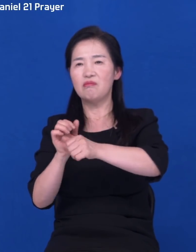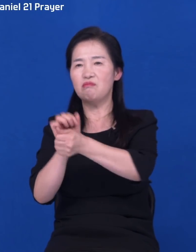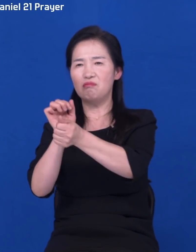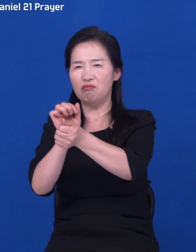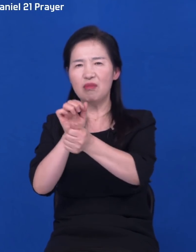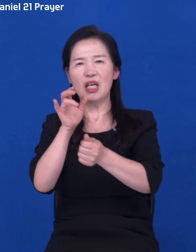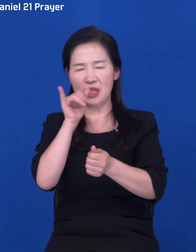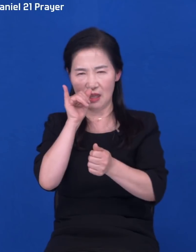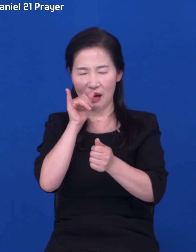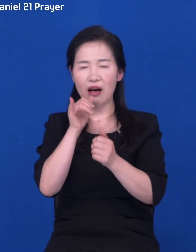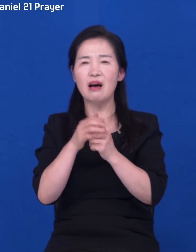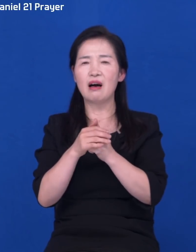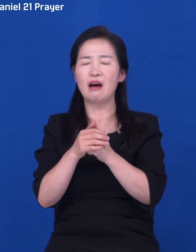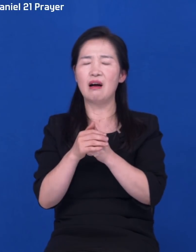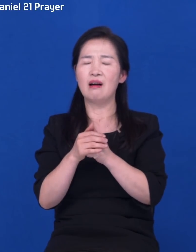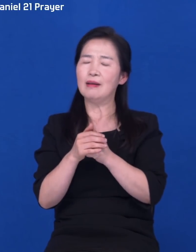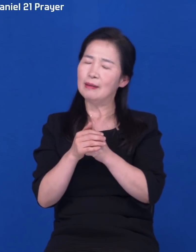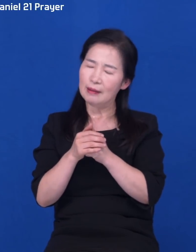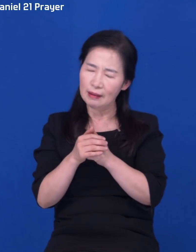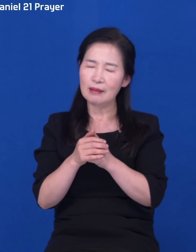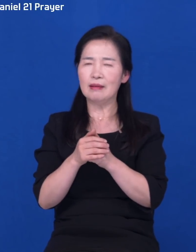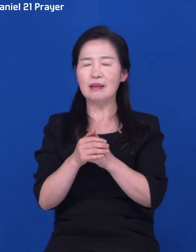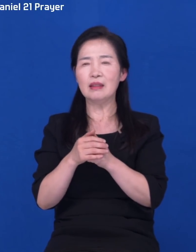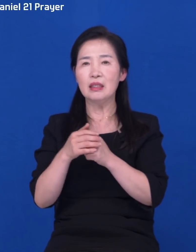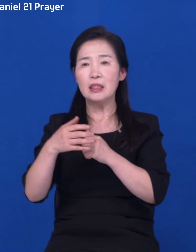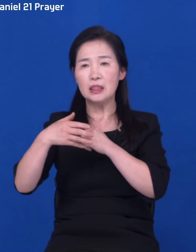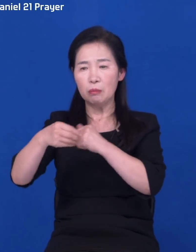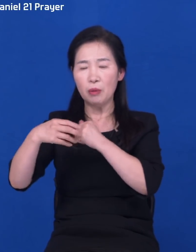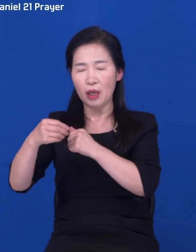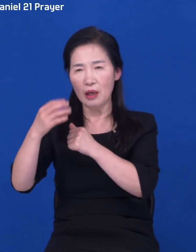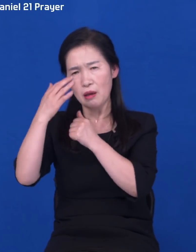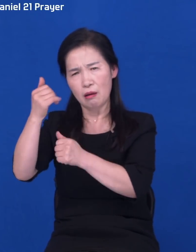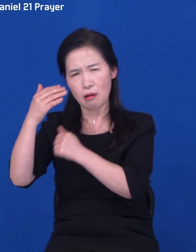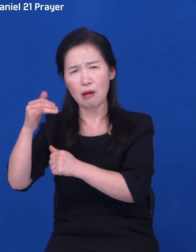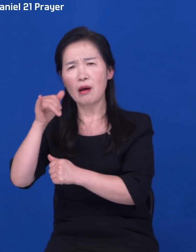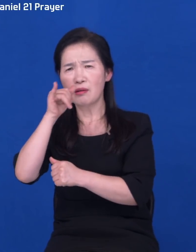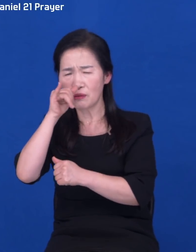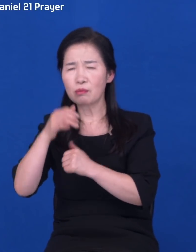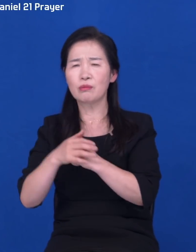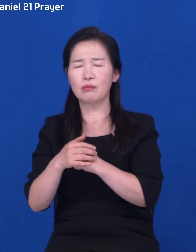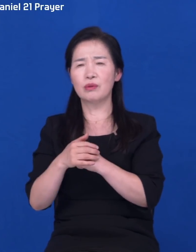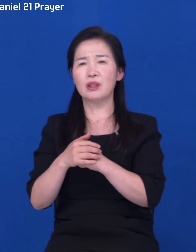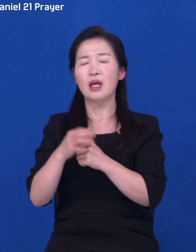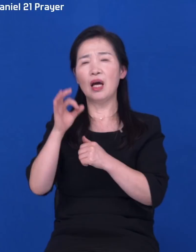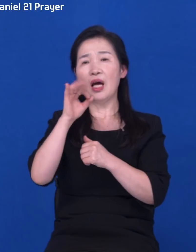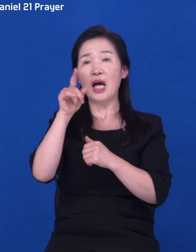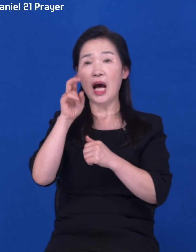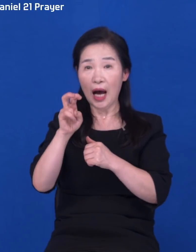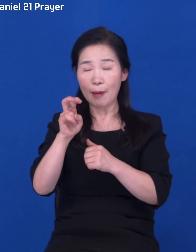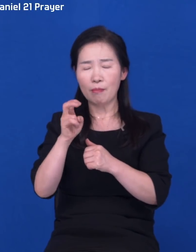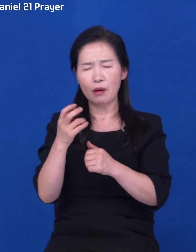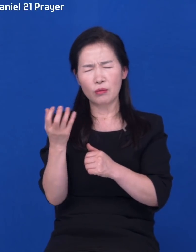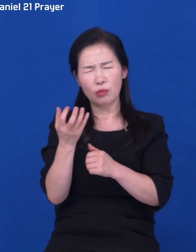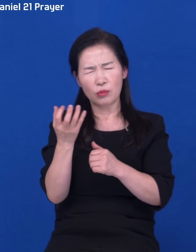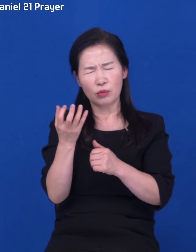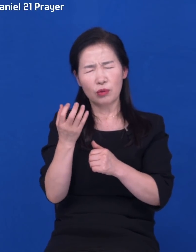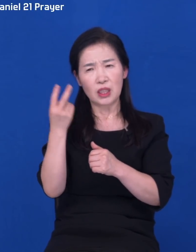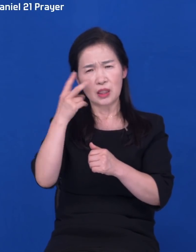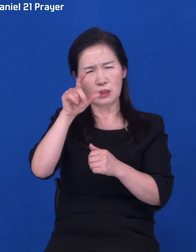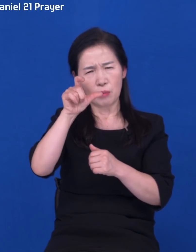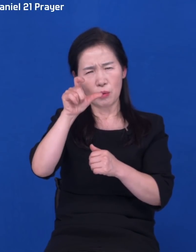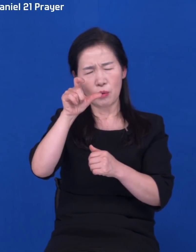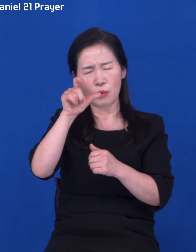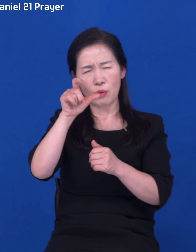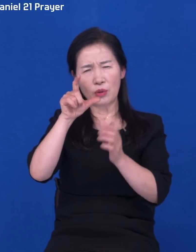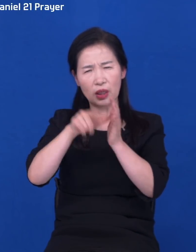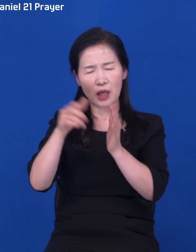때 집회가 막 들어왔는데 암 통증이 2015년도에 타자마자 암 통증이 시작이 됐어요.